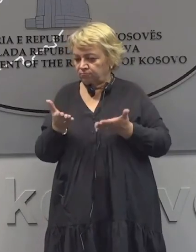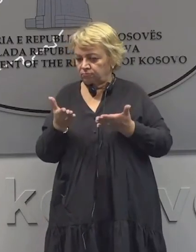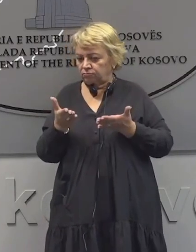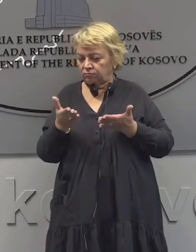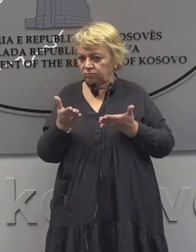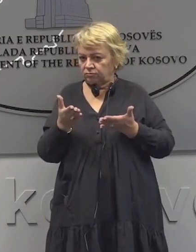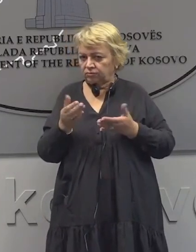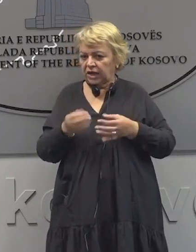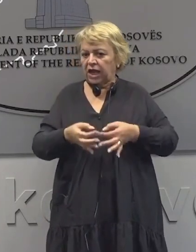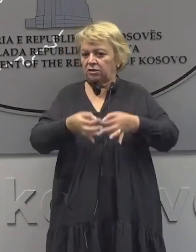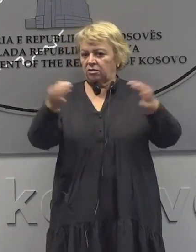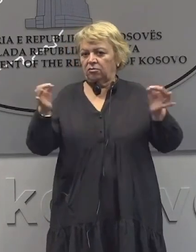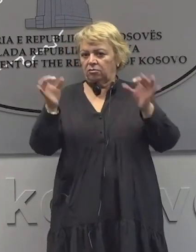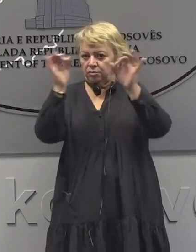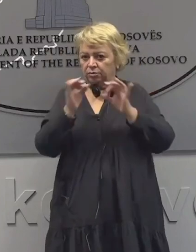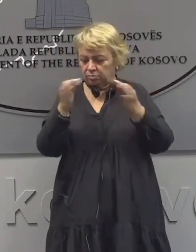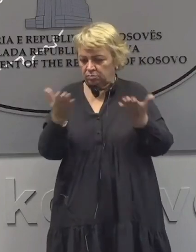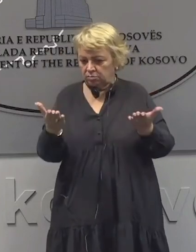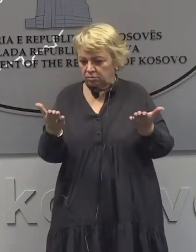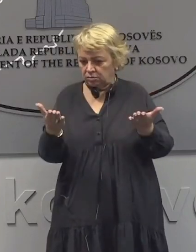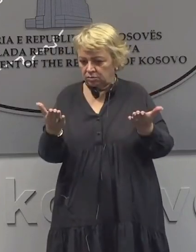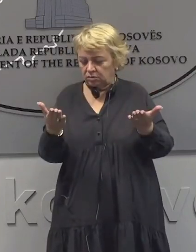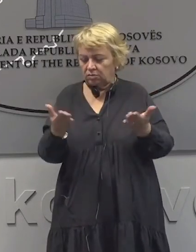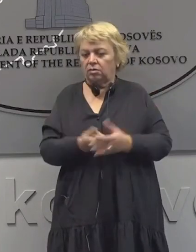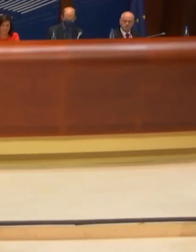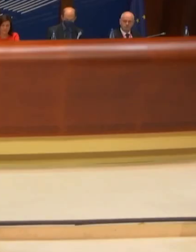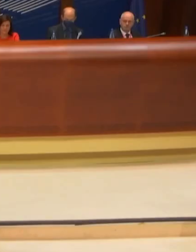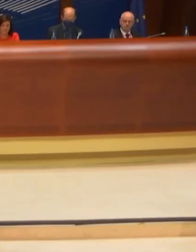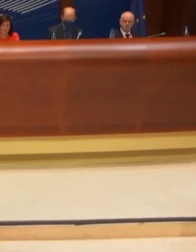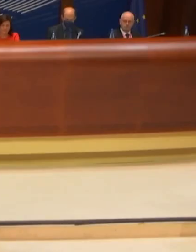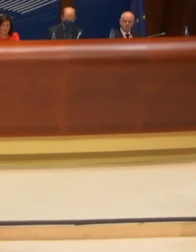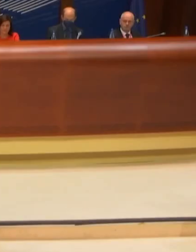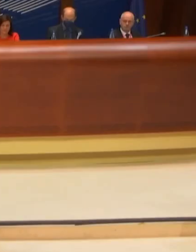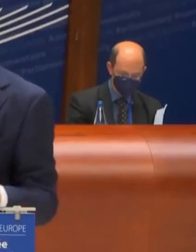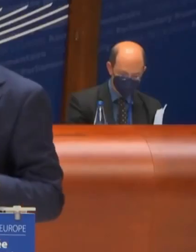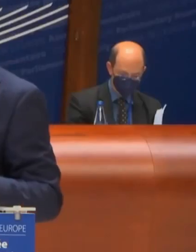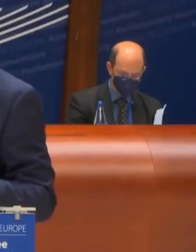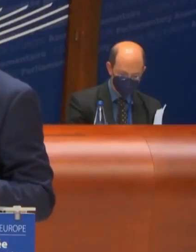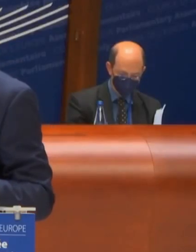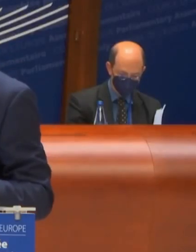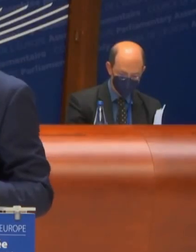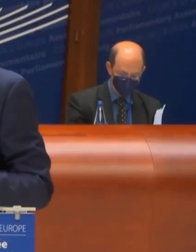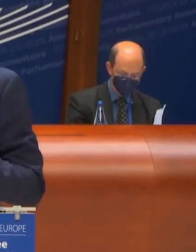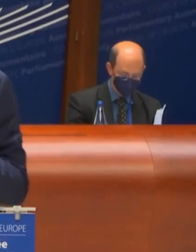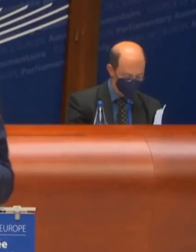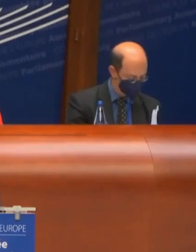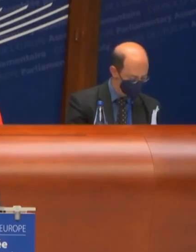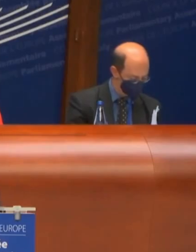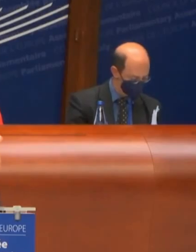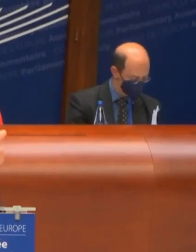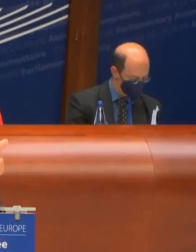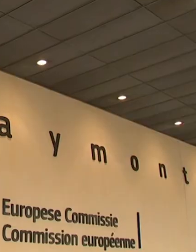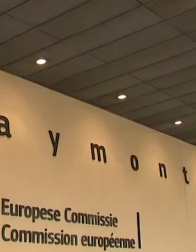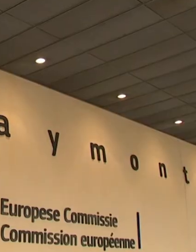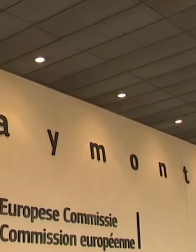Fillimisht tha se nuk e ka dëgjuar, por më pas, Kryeministri i Kosovës Albin Kurti reagoi me tonë kritike ndaj fjalimit të mbajtur nga Kryeministri i Shqipërisë